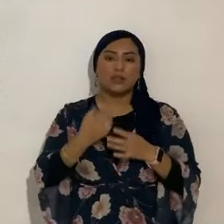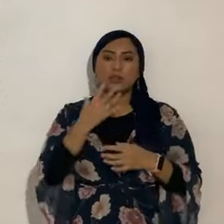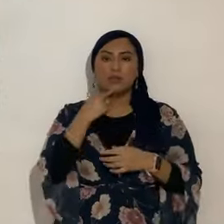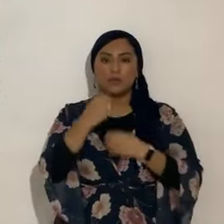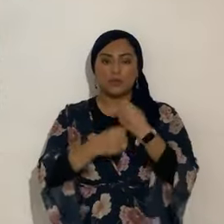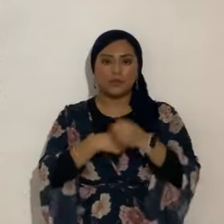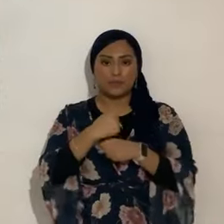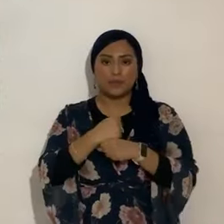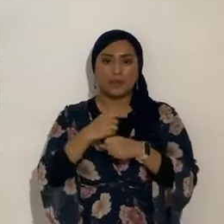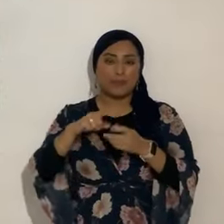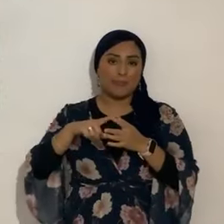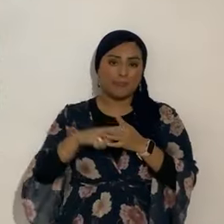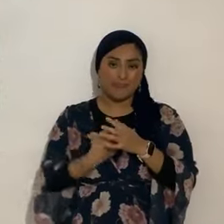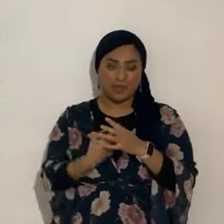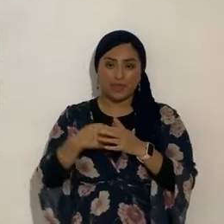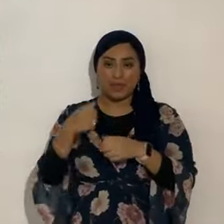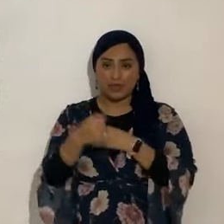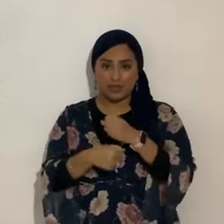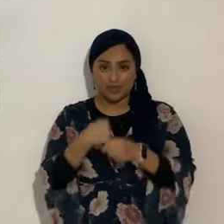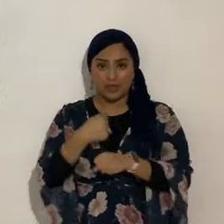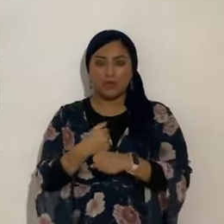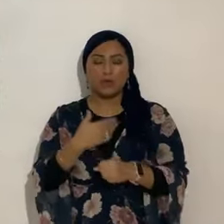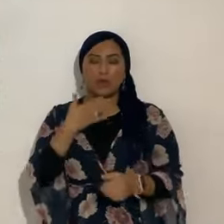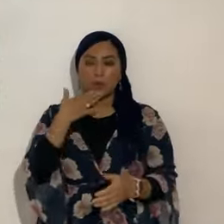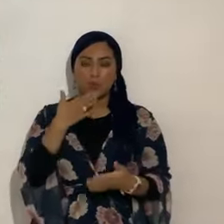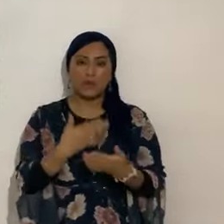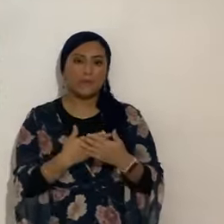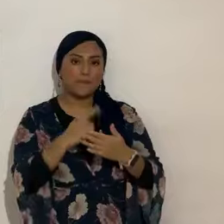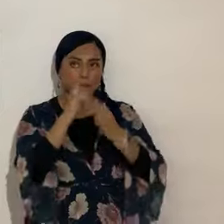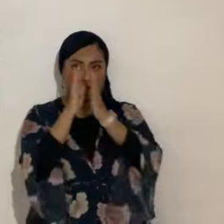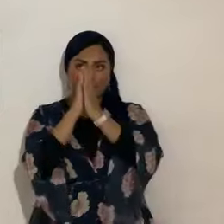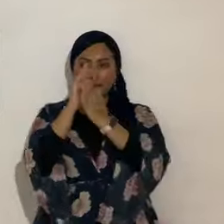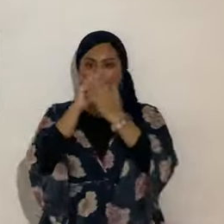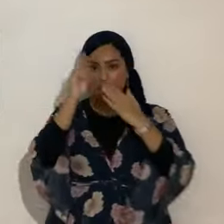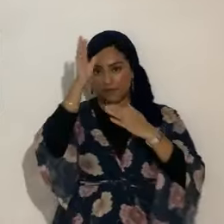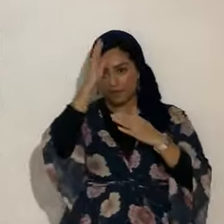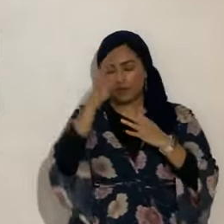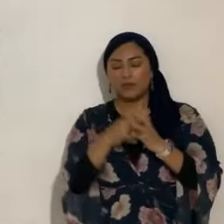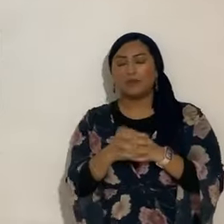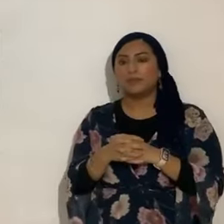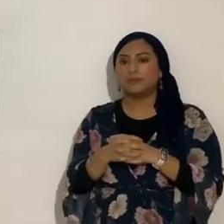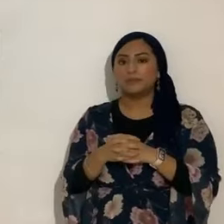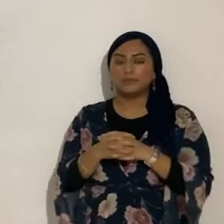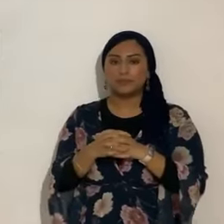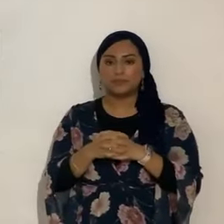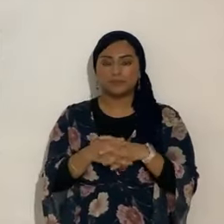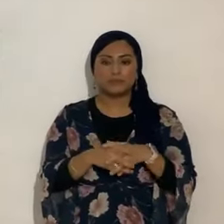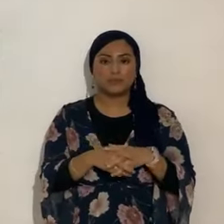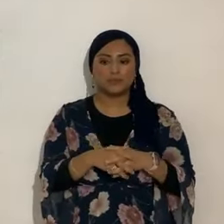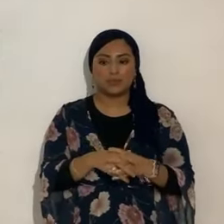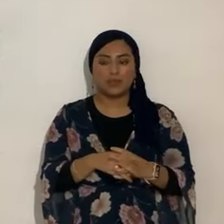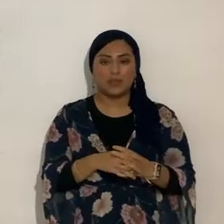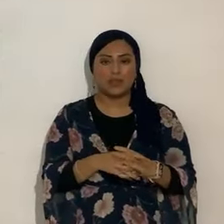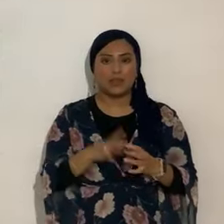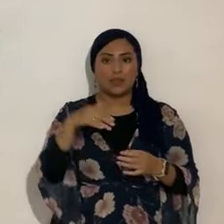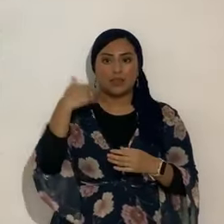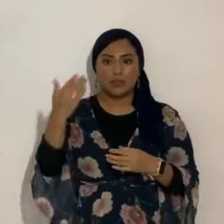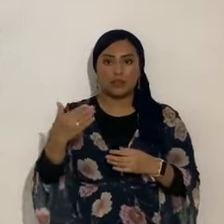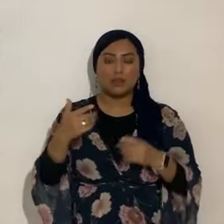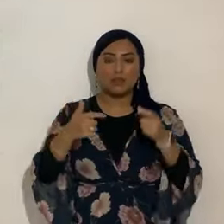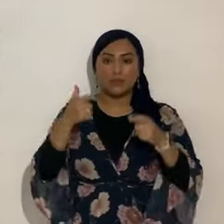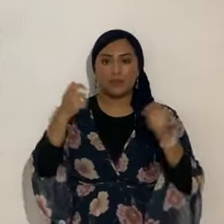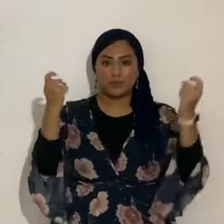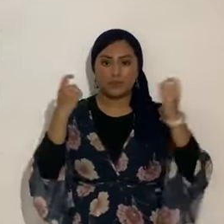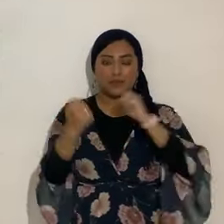hebreo. Vamos a iniciar el año bien, pidiéndole al Eterno, vamos a renovar todos nuestros votos. Viene la gran fiesta